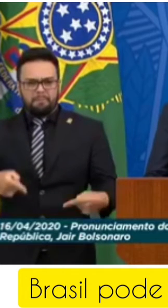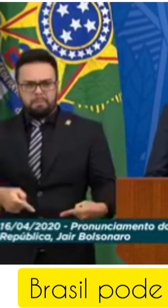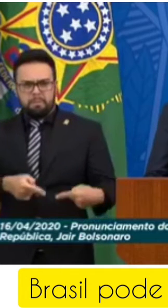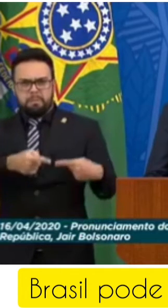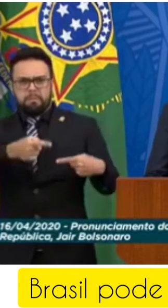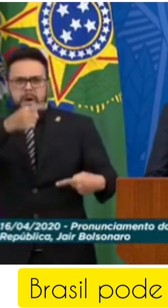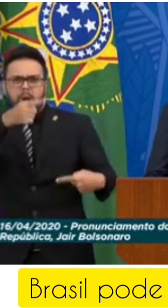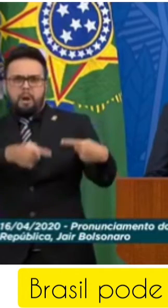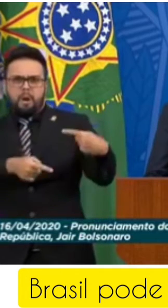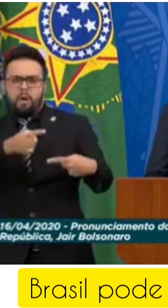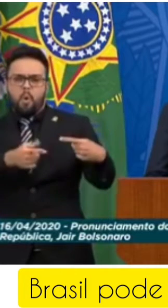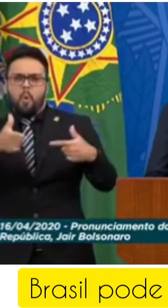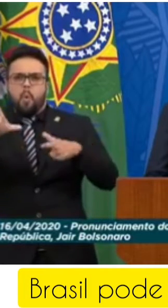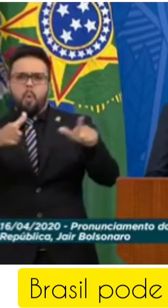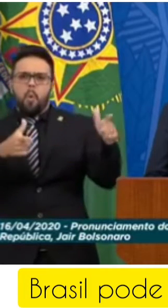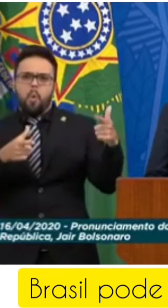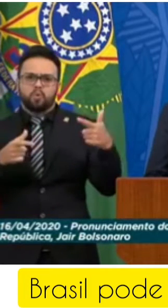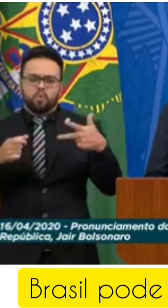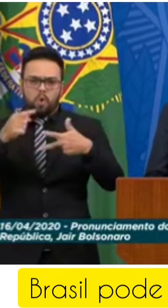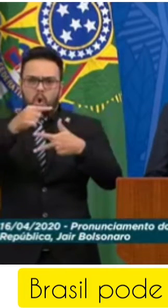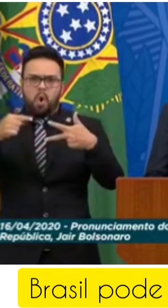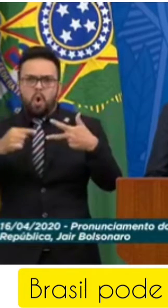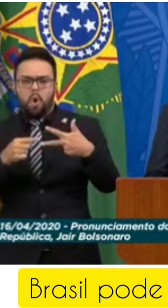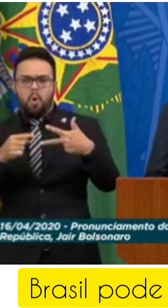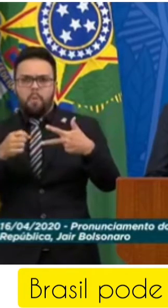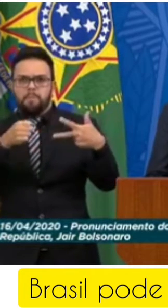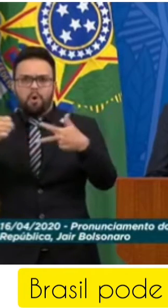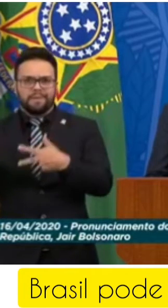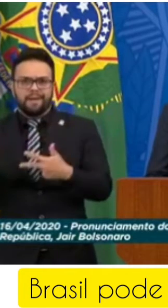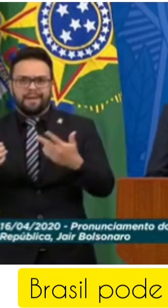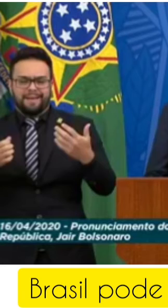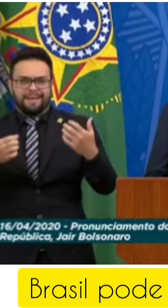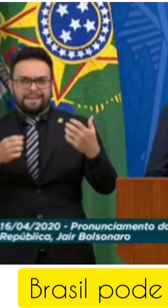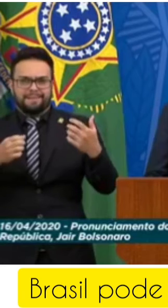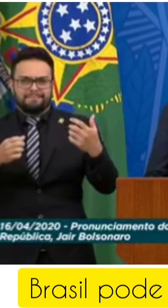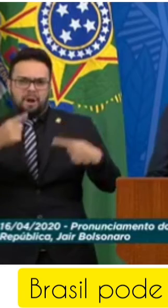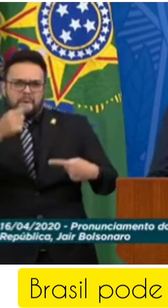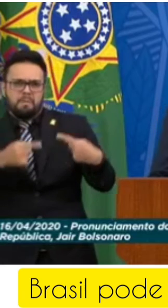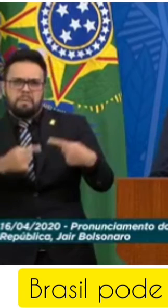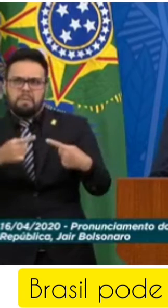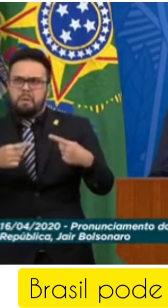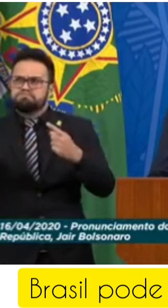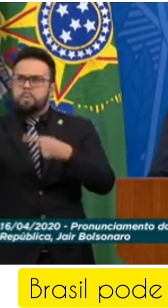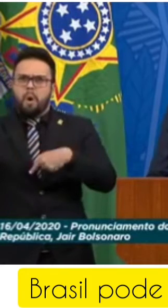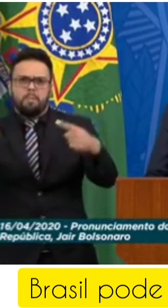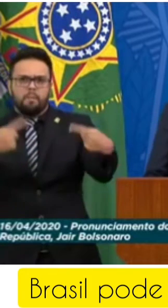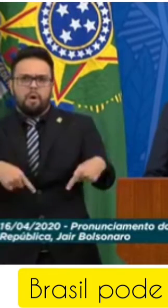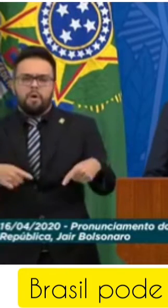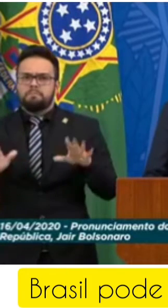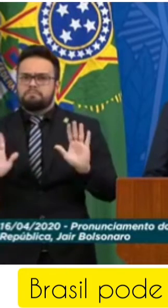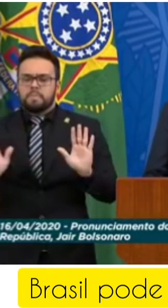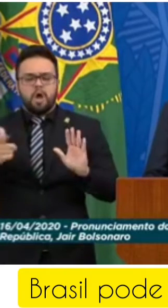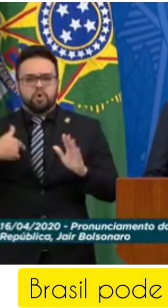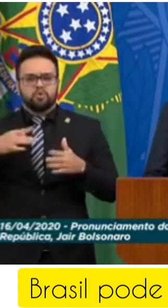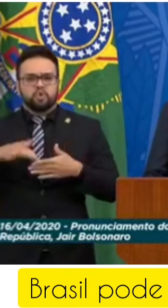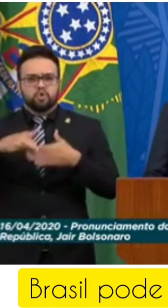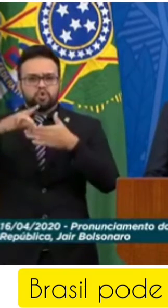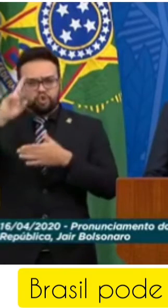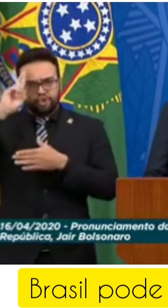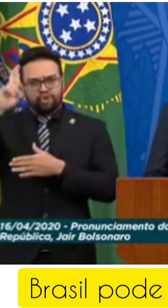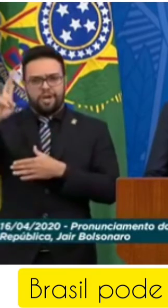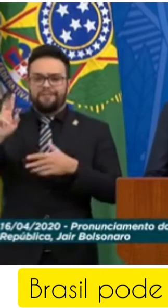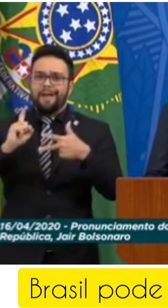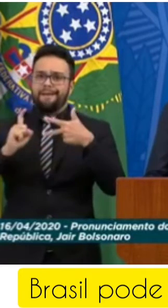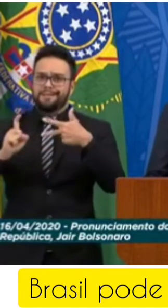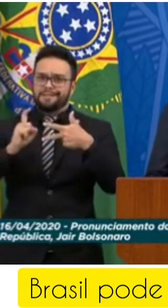Todos eles são responsáveis pelos seus atos, assim como eu sou como chefe do executivo. Não furtarei a